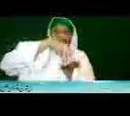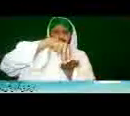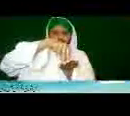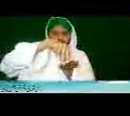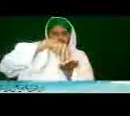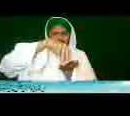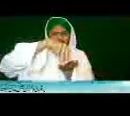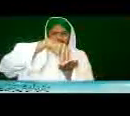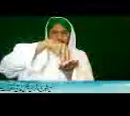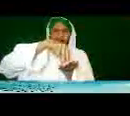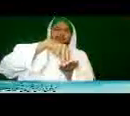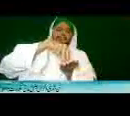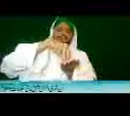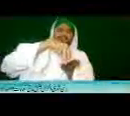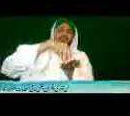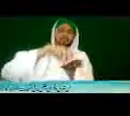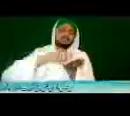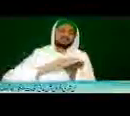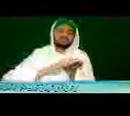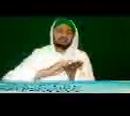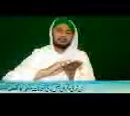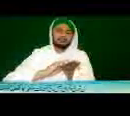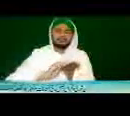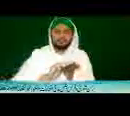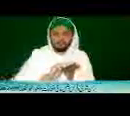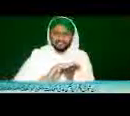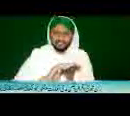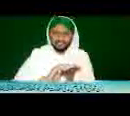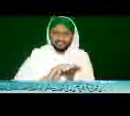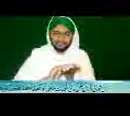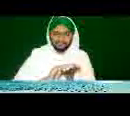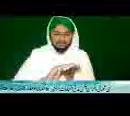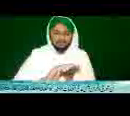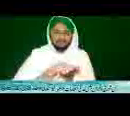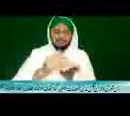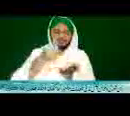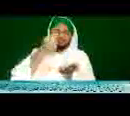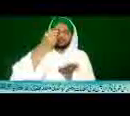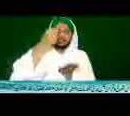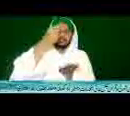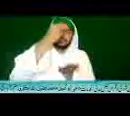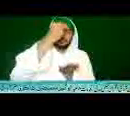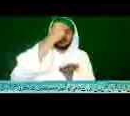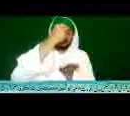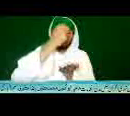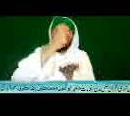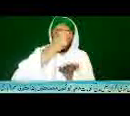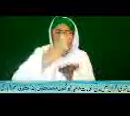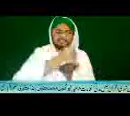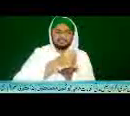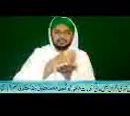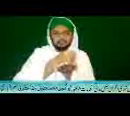ہونا. بیٹھنا، تو اب یہ ہاتھ کو اسی طرح رکھیے اور یہ مٹھی بند کر کے ہتھیلی پر یوں رکھ